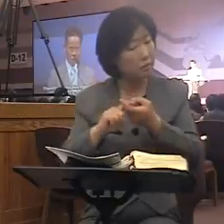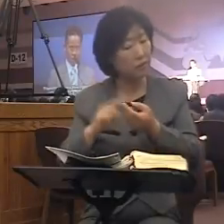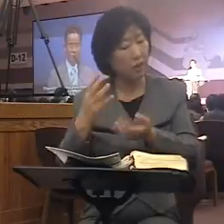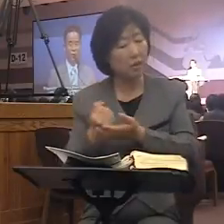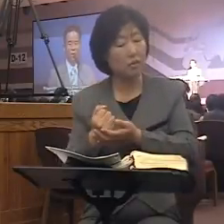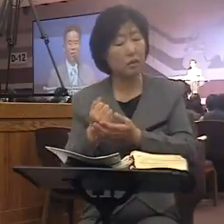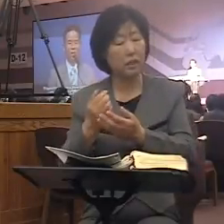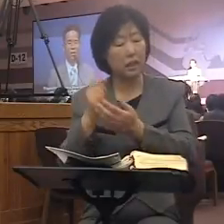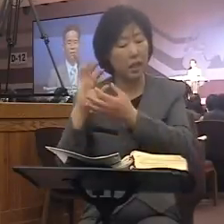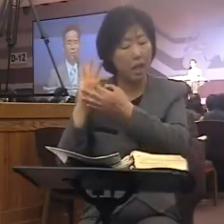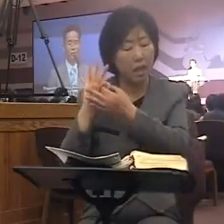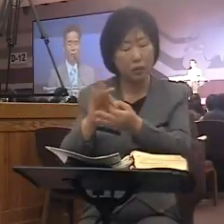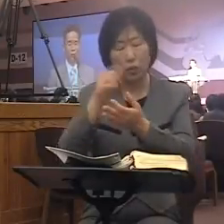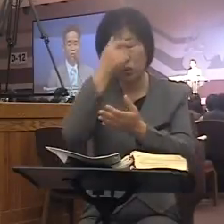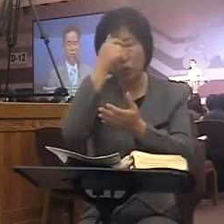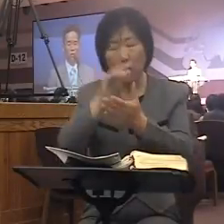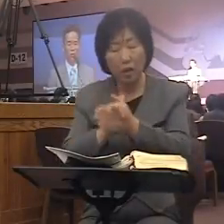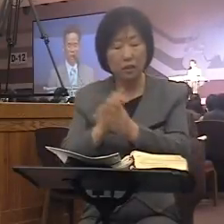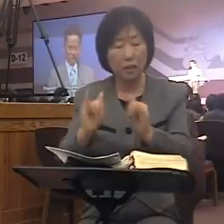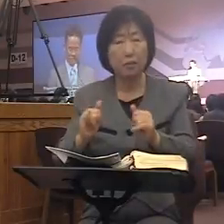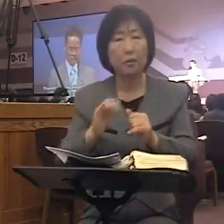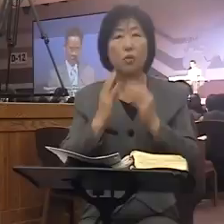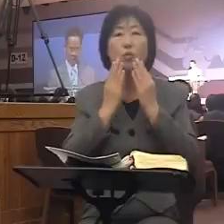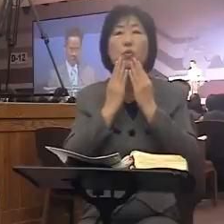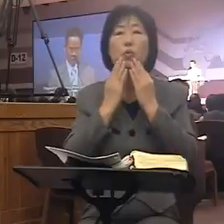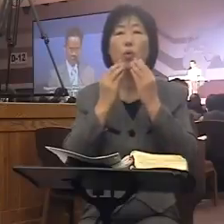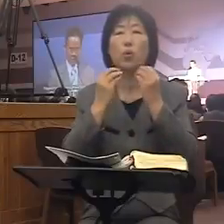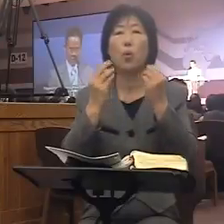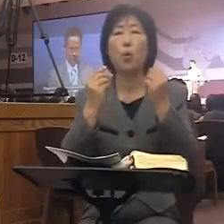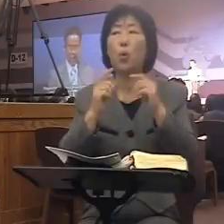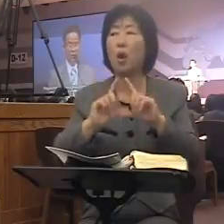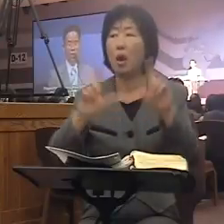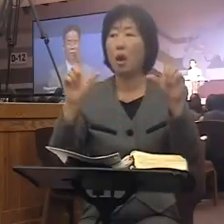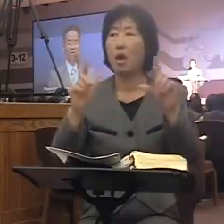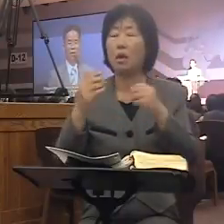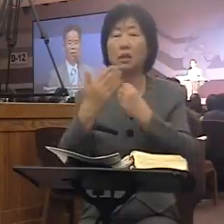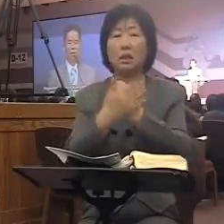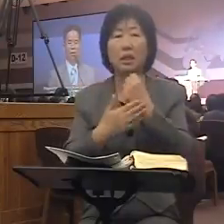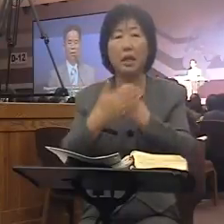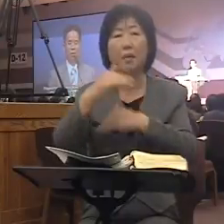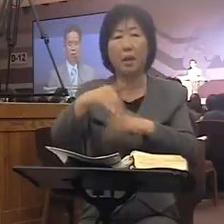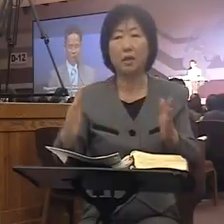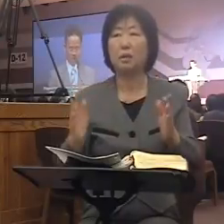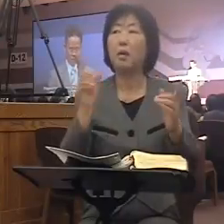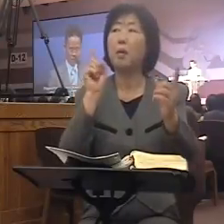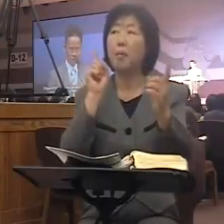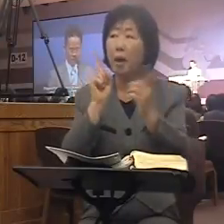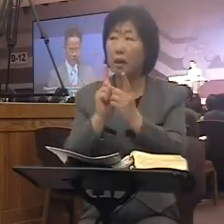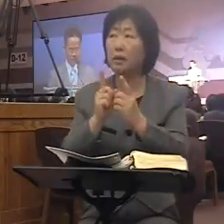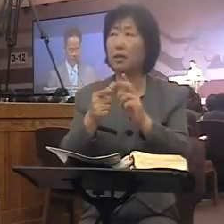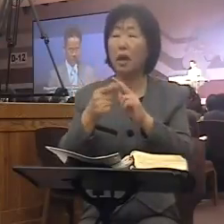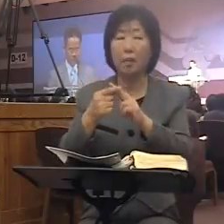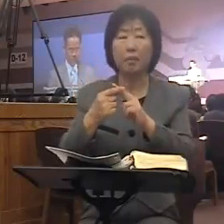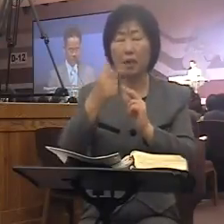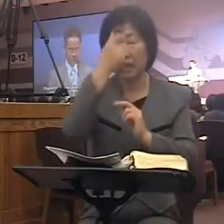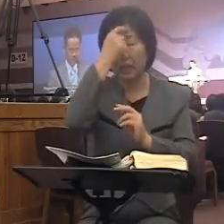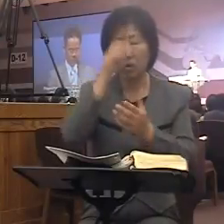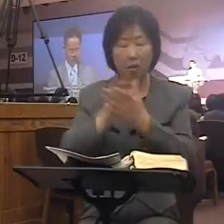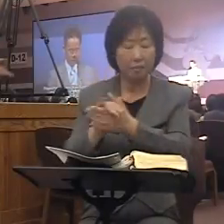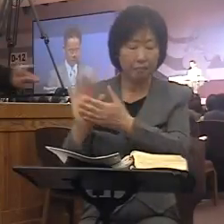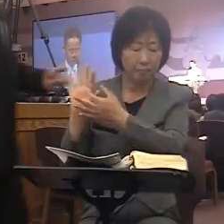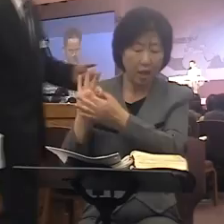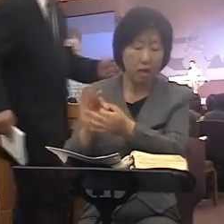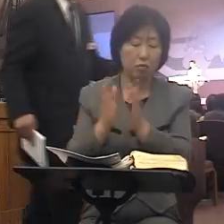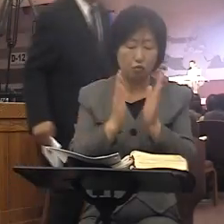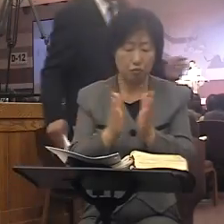계속 기도하시는 분들 이번 주 토요일 저녁 7시 은혜채플에서 우리 만나서 함께 기도하면서 준비하는 아름다운 일이